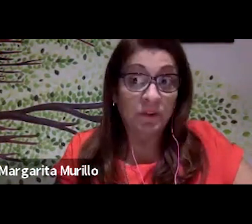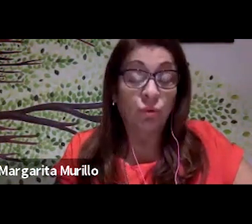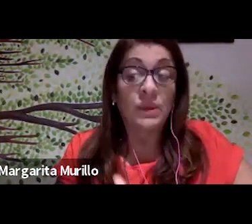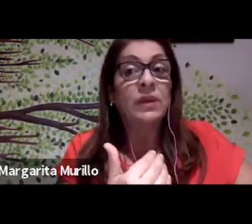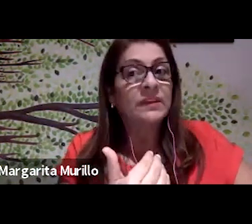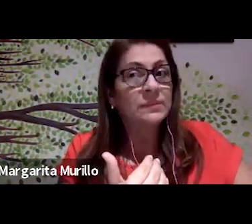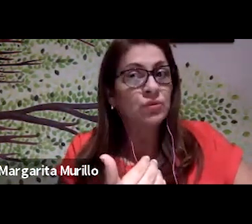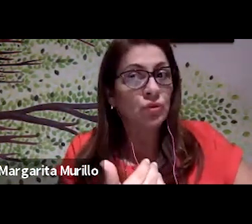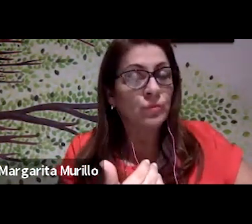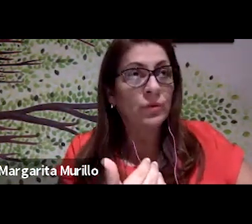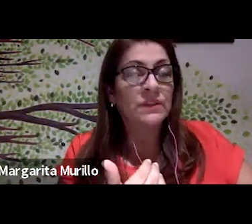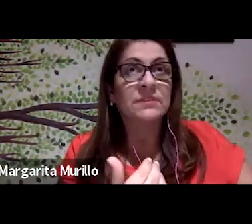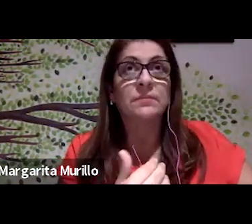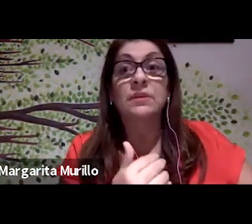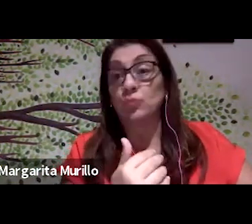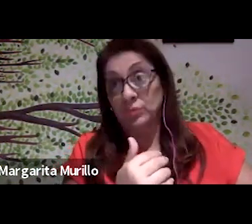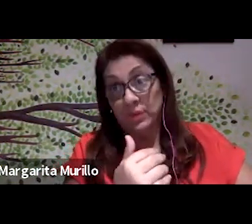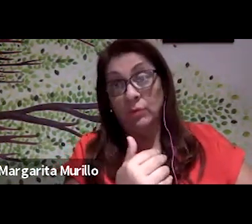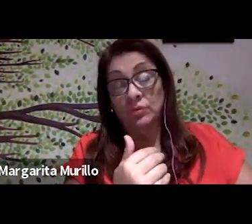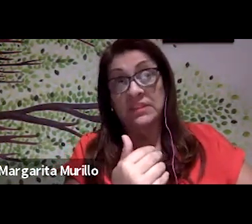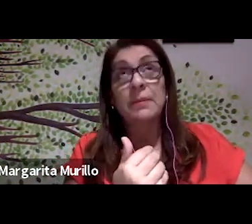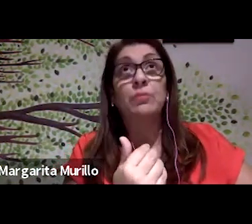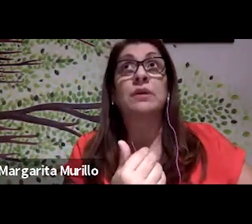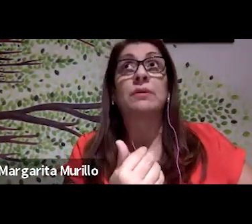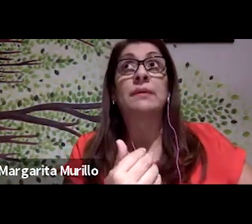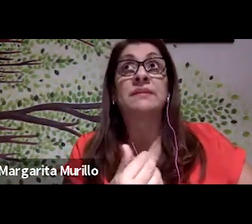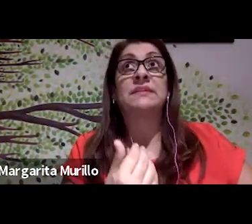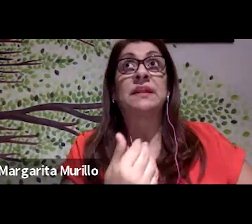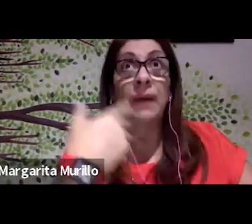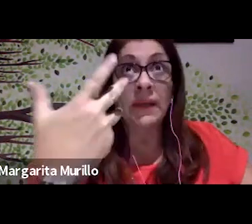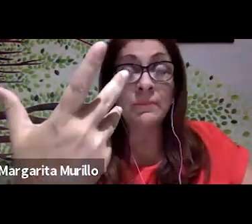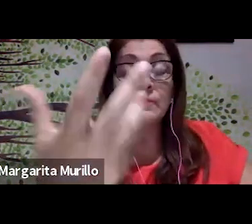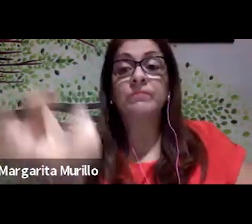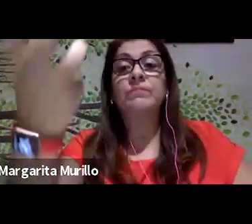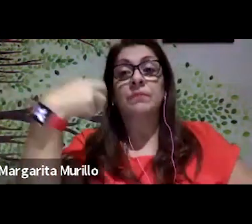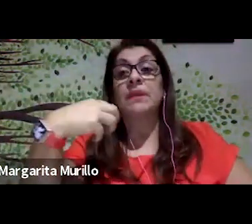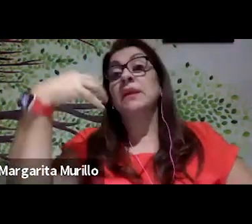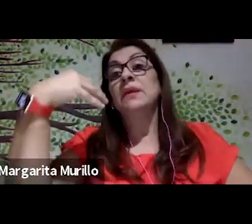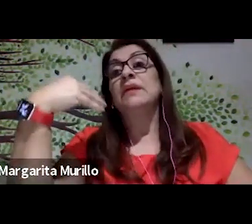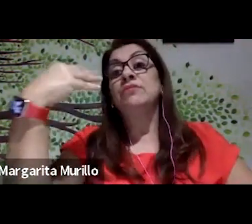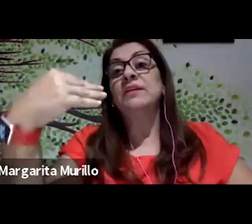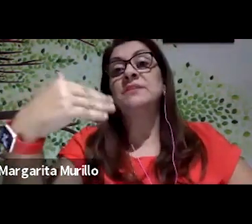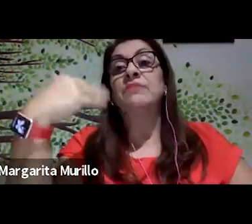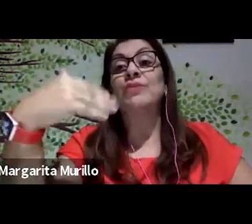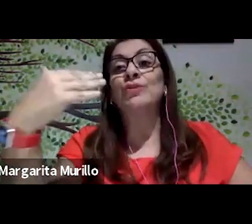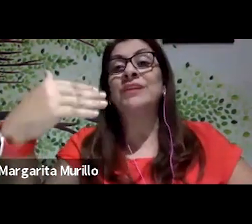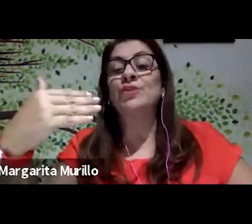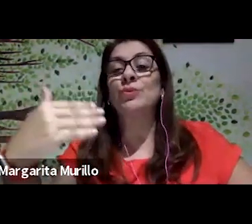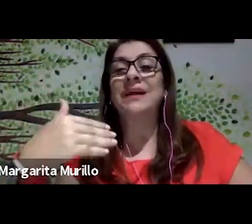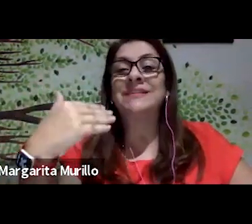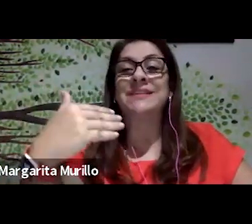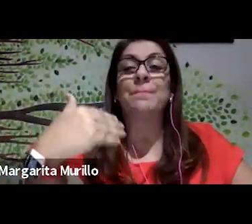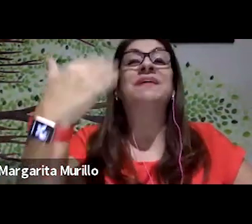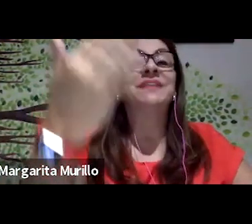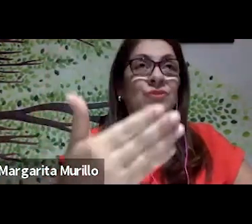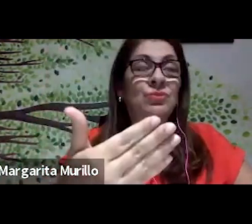efecto y qué hacemos con Los varones en tu autoestima porque vale más la imagen y las redes se van recordando